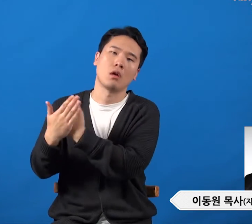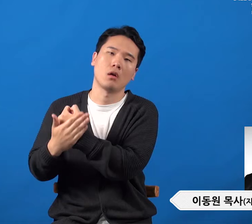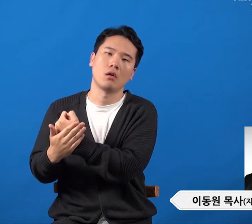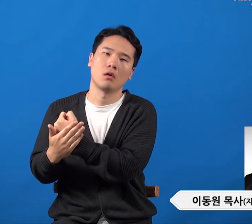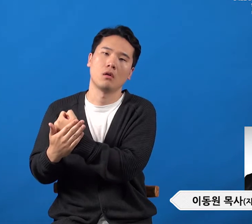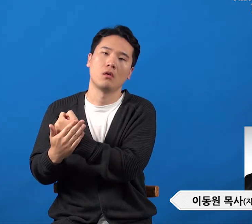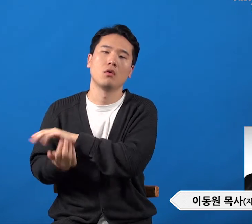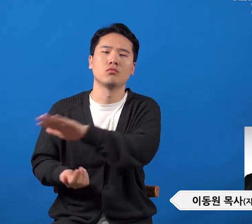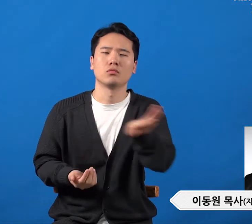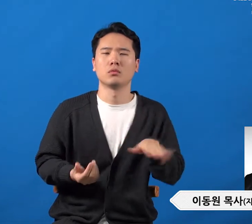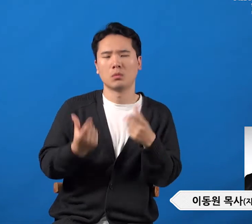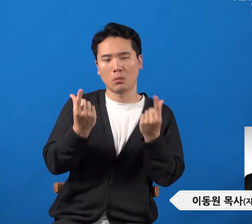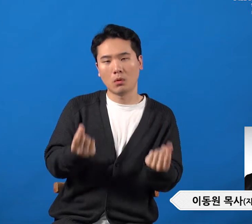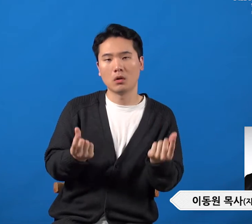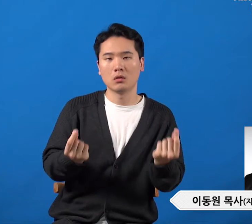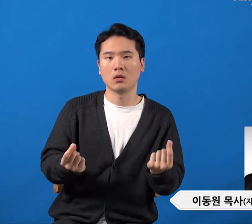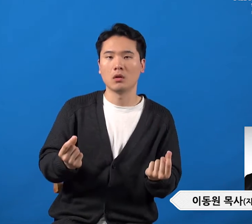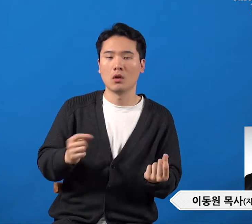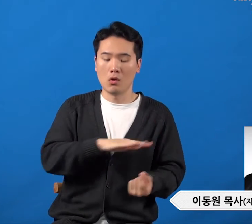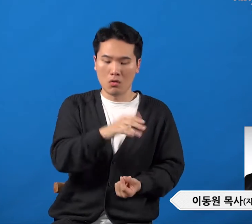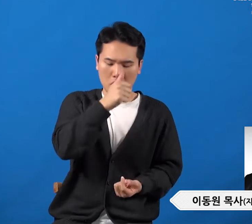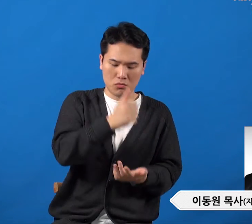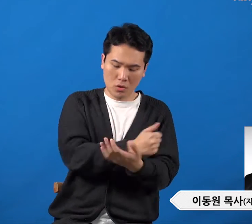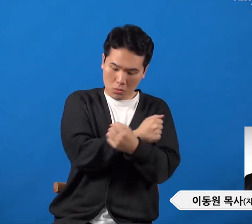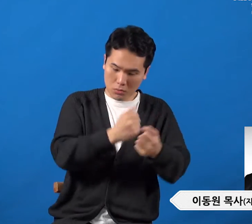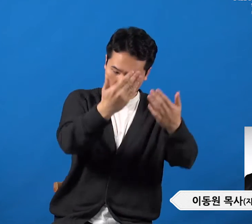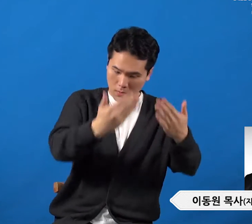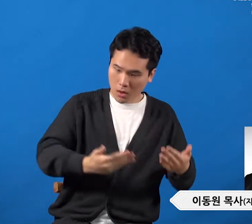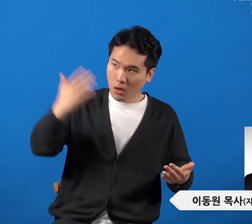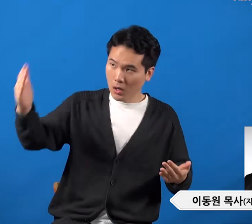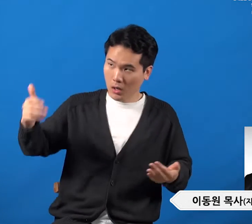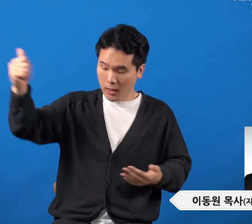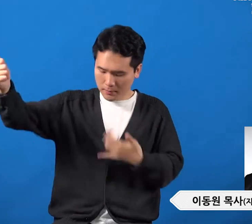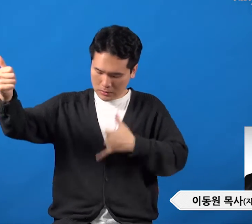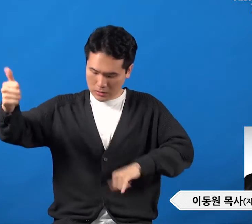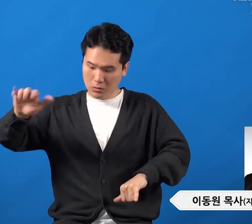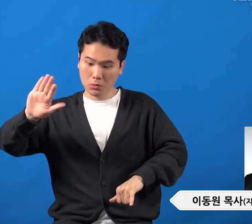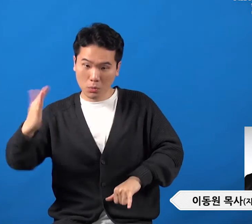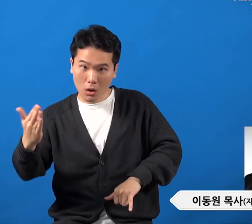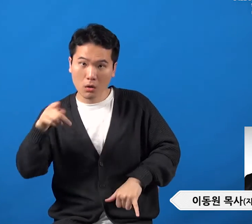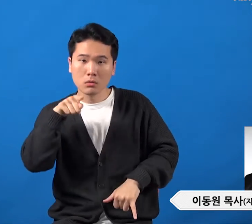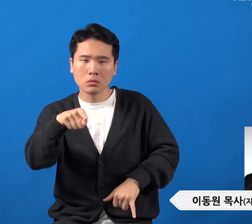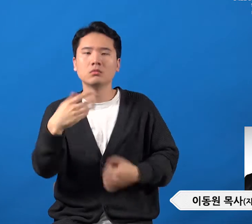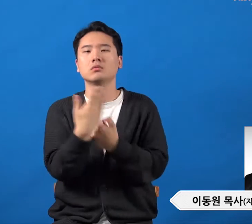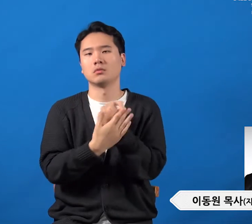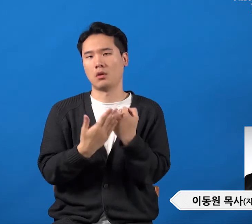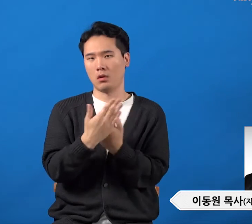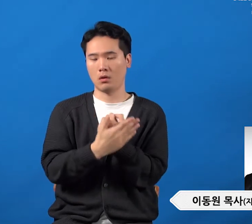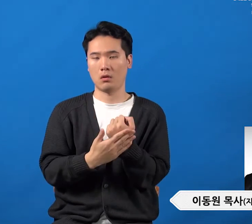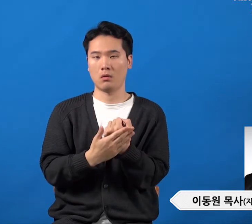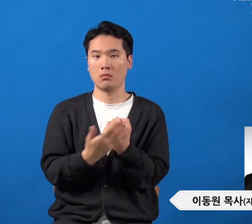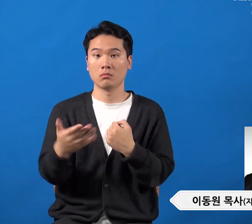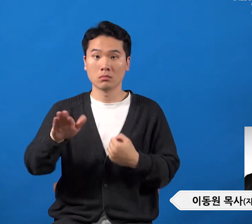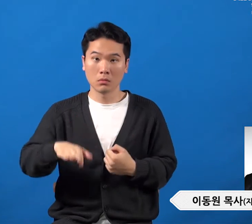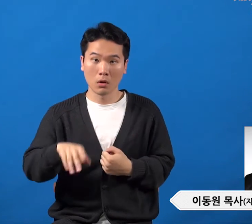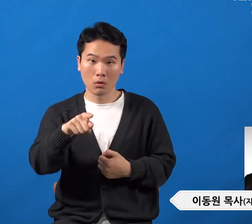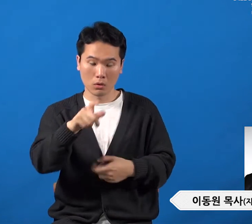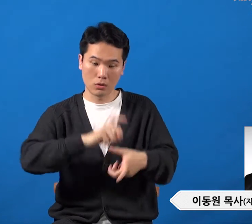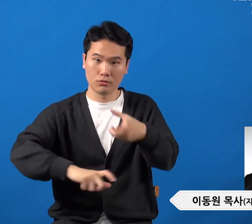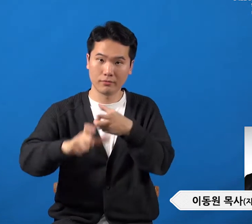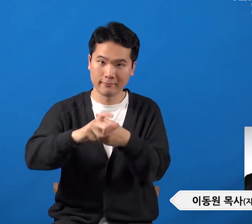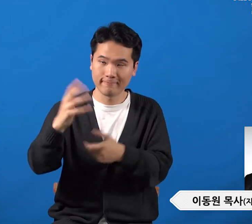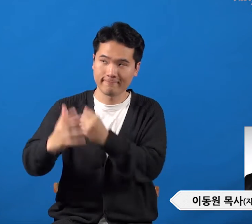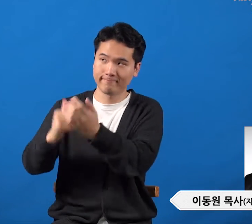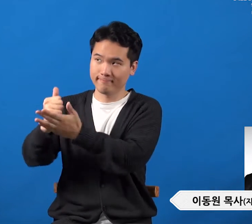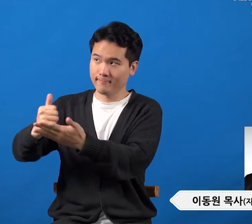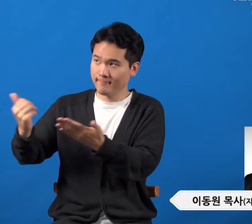용서함 받아 하나님의 자녀가 되었다. 은혜죠. 그레이스. 근데 거기다가 하나님의 일을